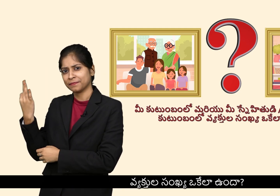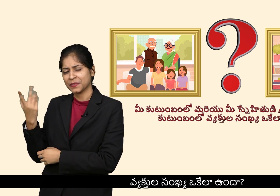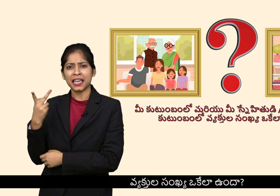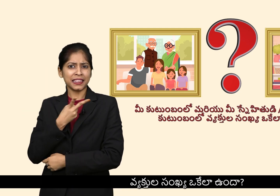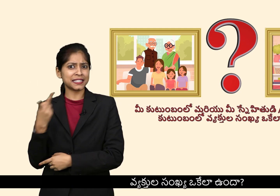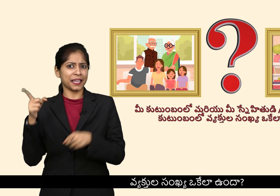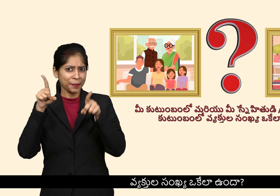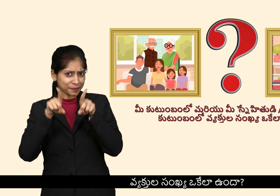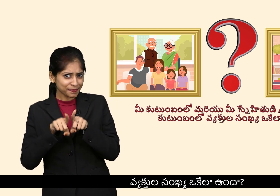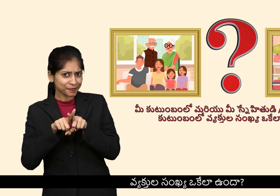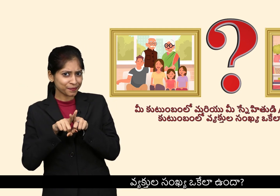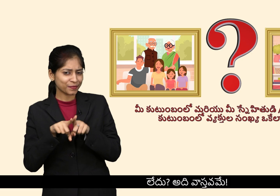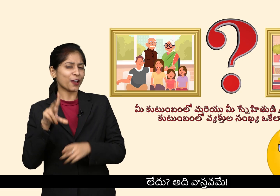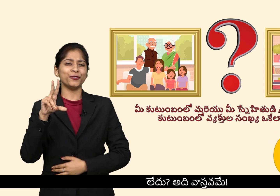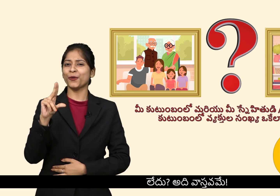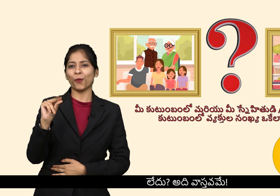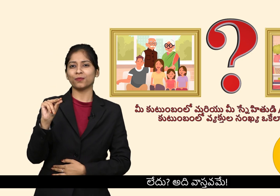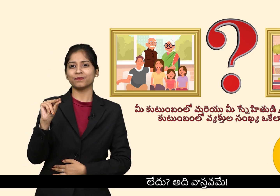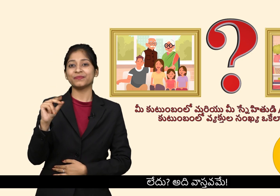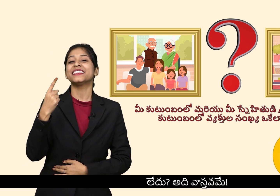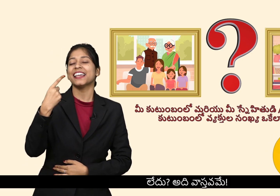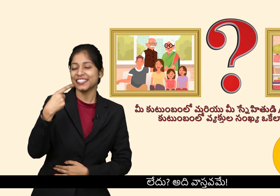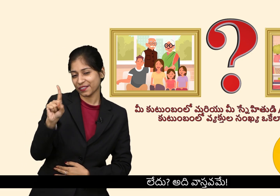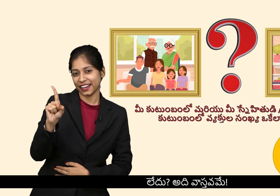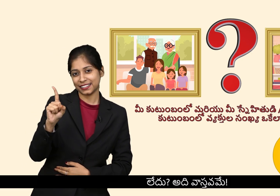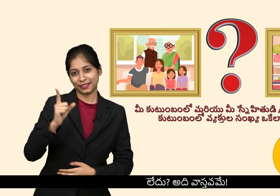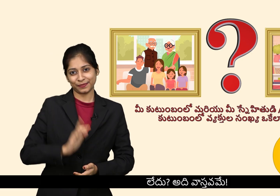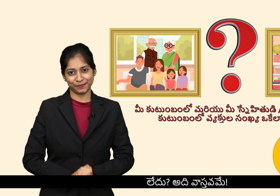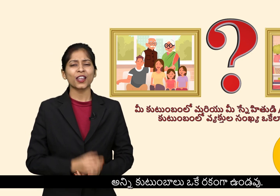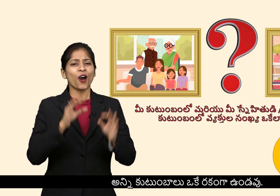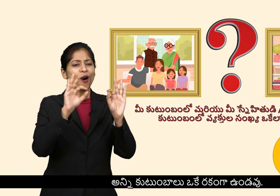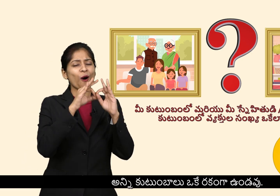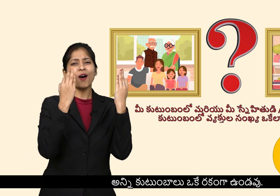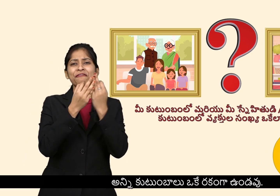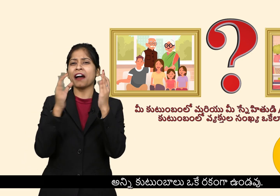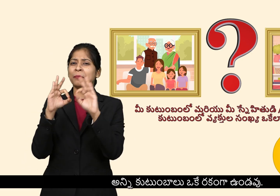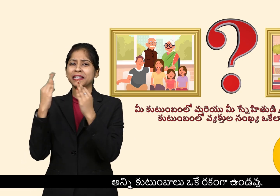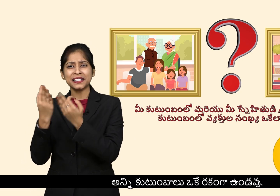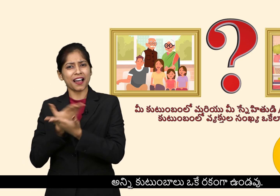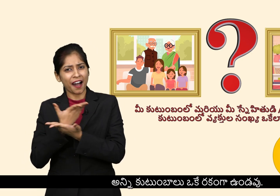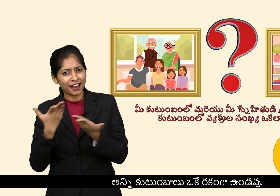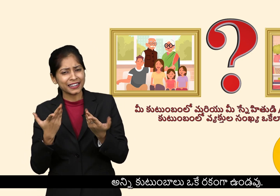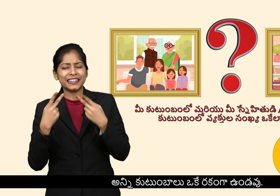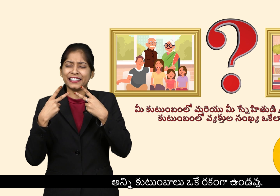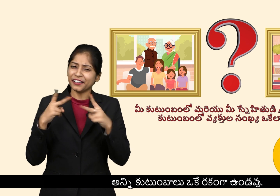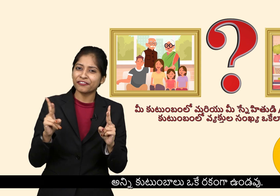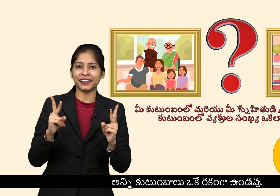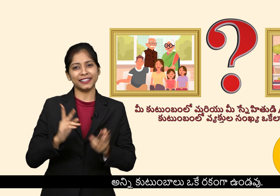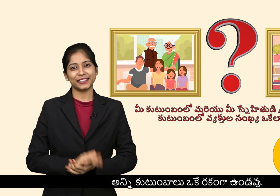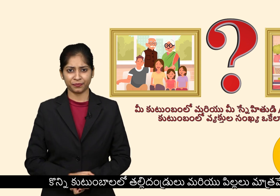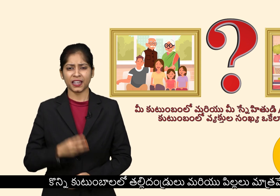వ్యక్తుల సంఖ్య ఒకేలా ఉందా? లేదు, అది వాస్తవమే. అన్ని కుటుంబాలు ఒకే రకంగా